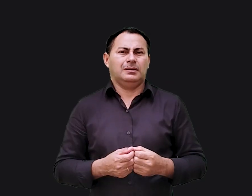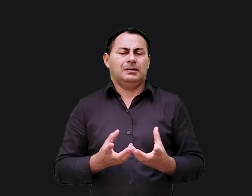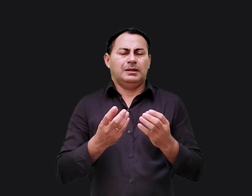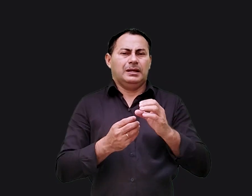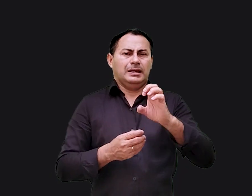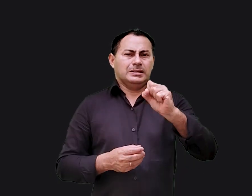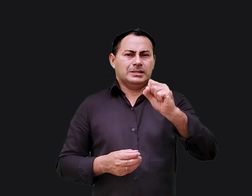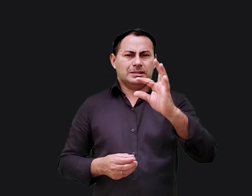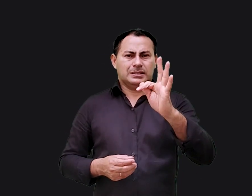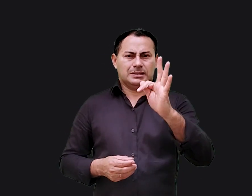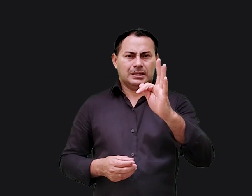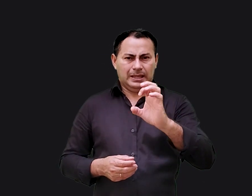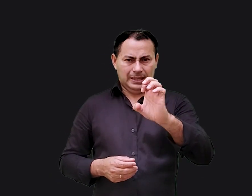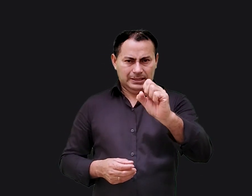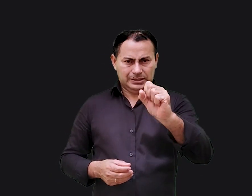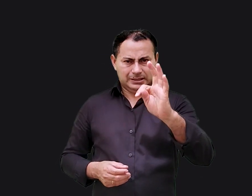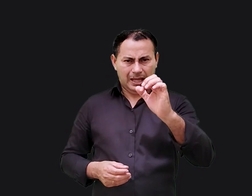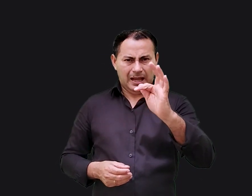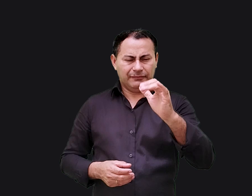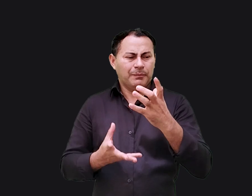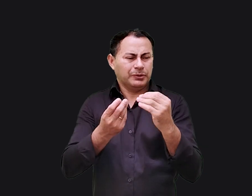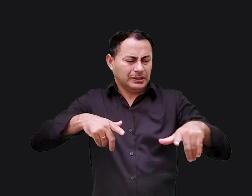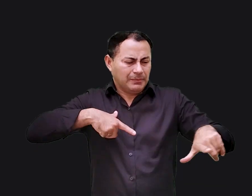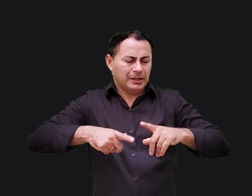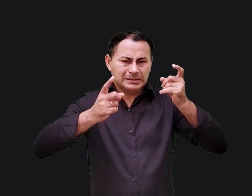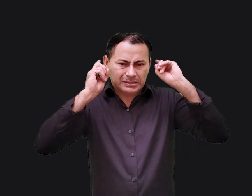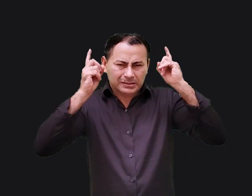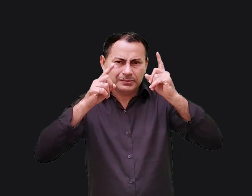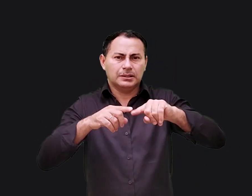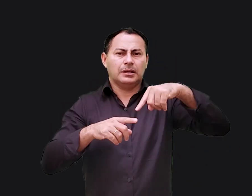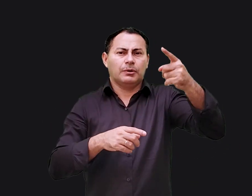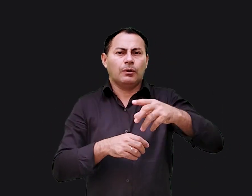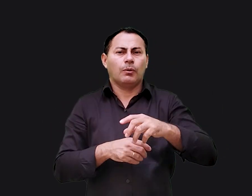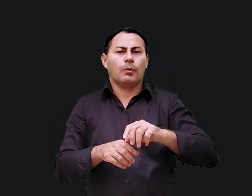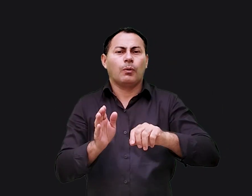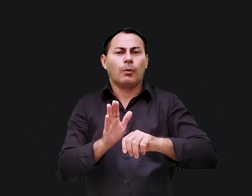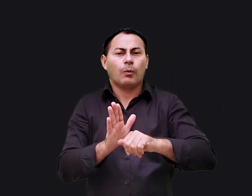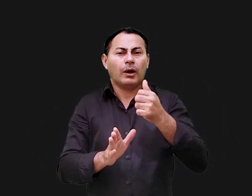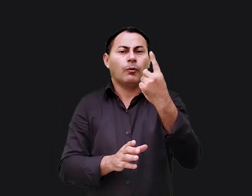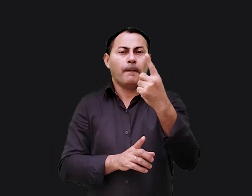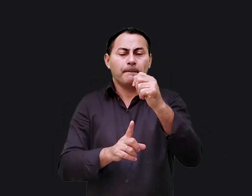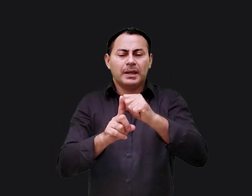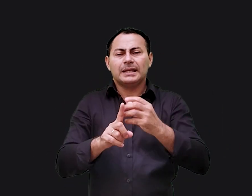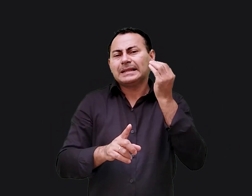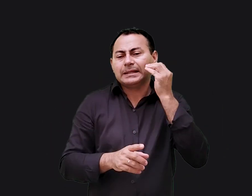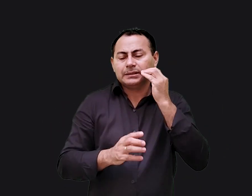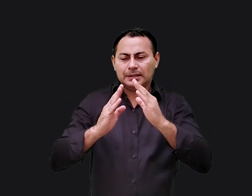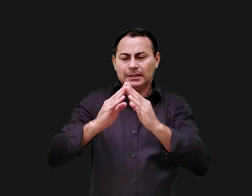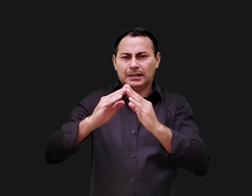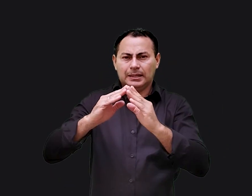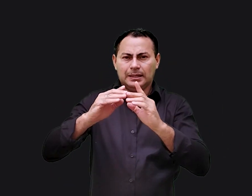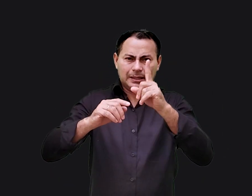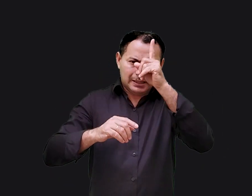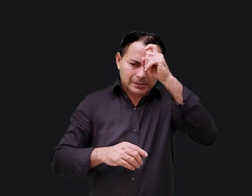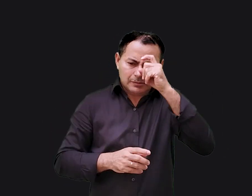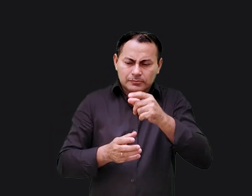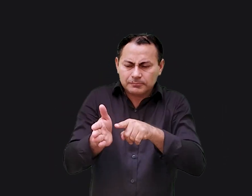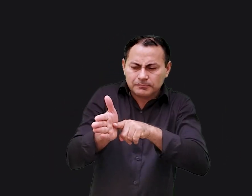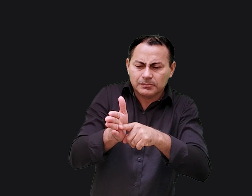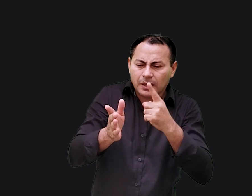uma estafa devido à carga de trabalho. Depois de quase um mês de testes nessa clínica, foi